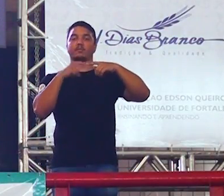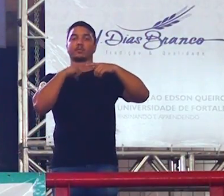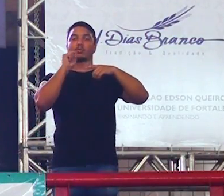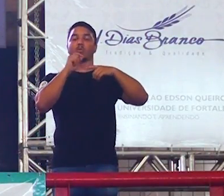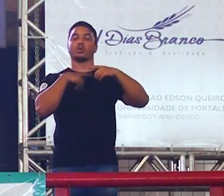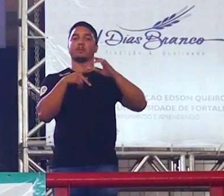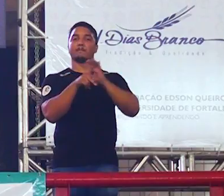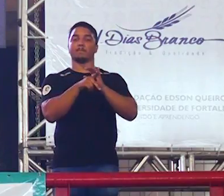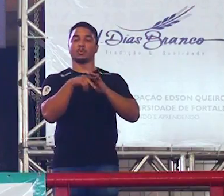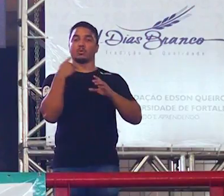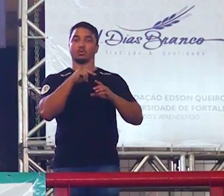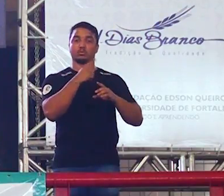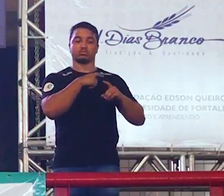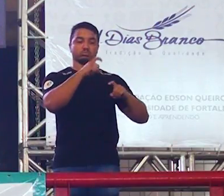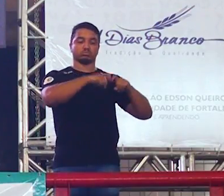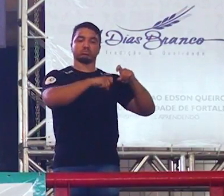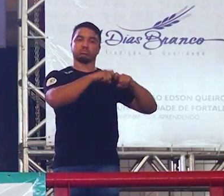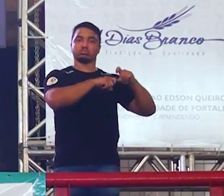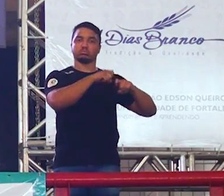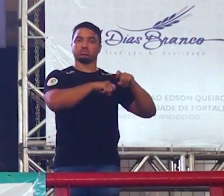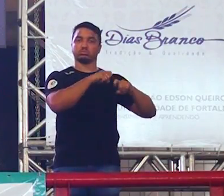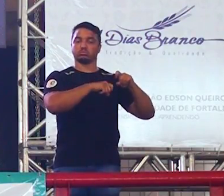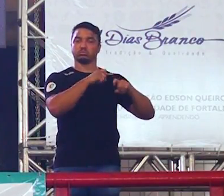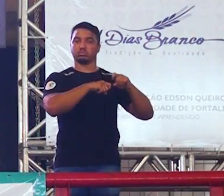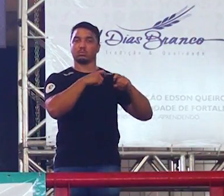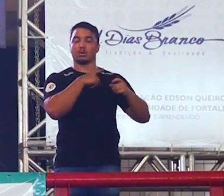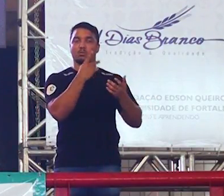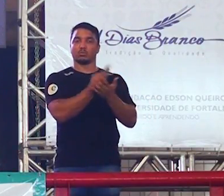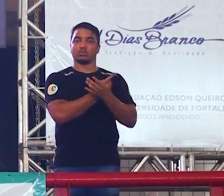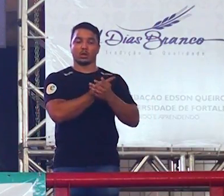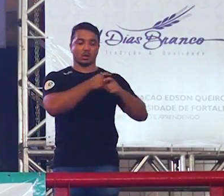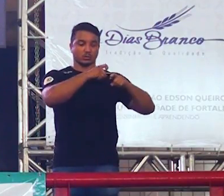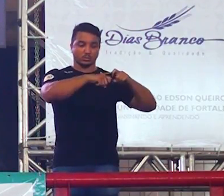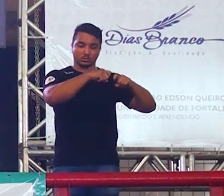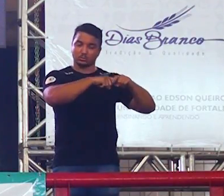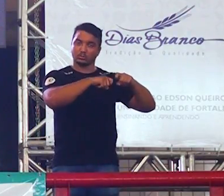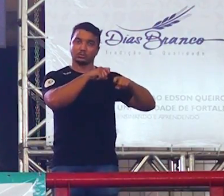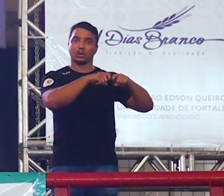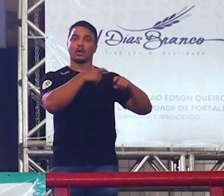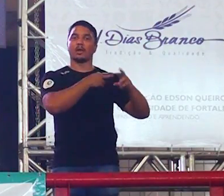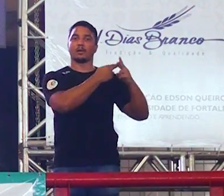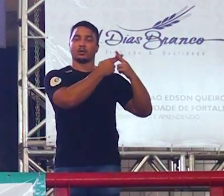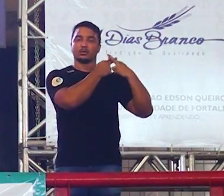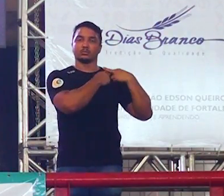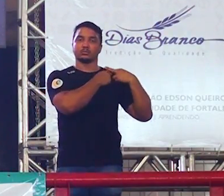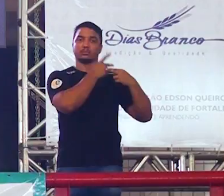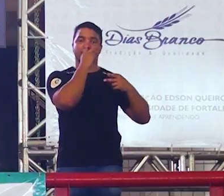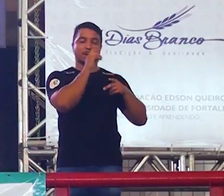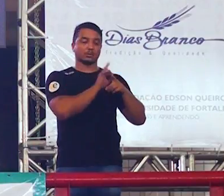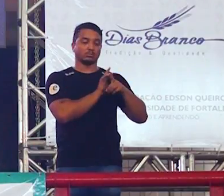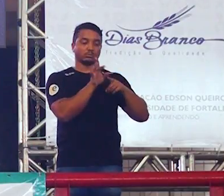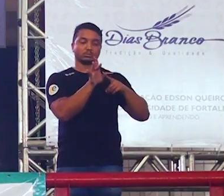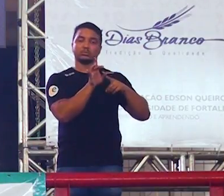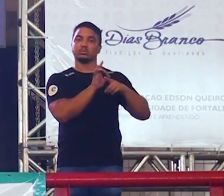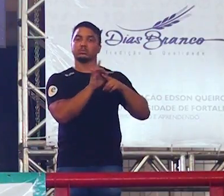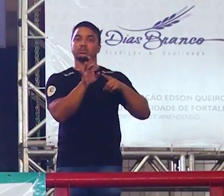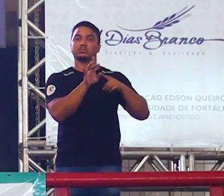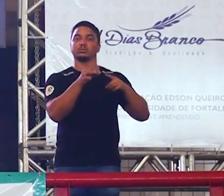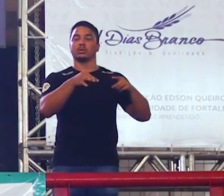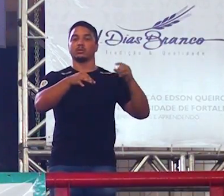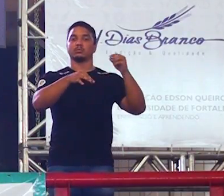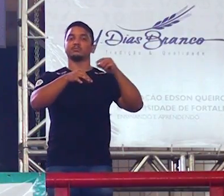o órgão copulador masculino. É ele responsável pela inseminação